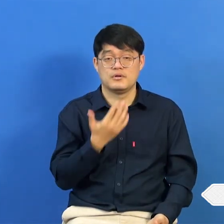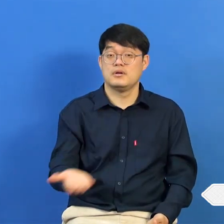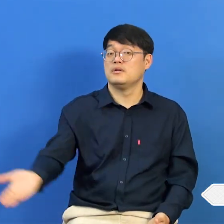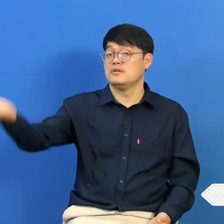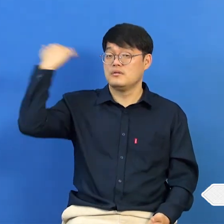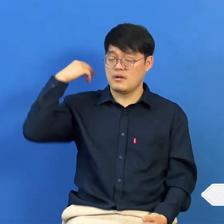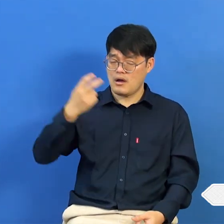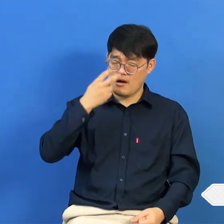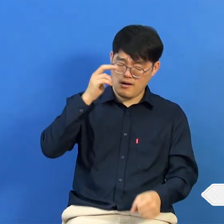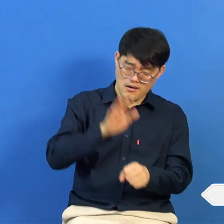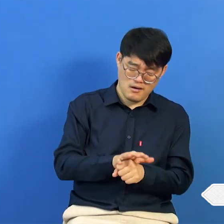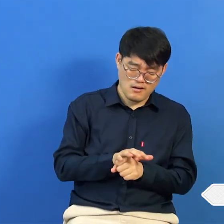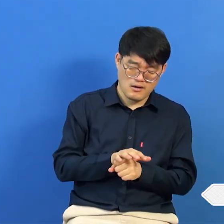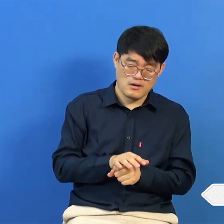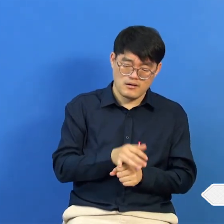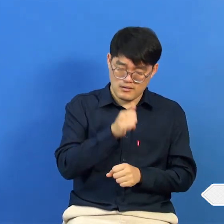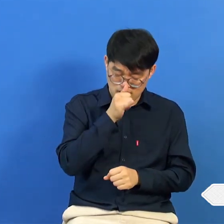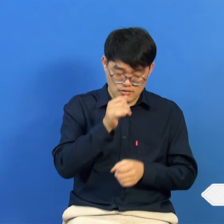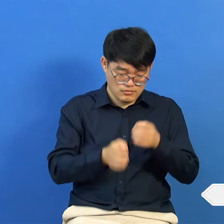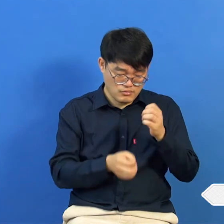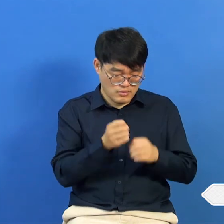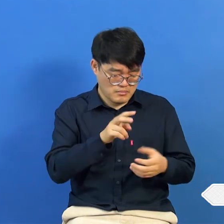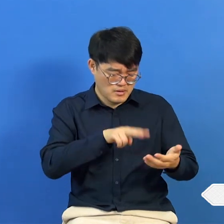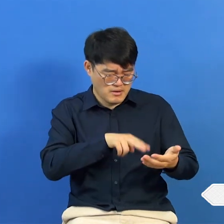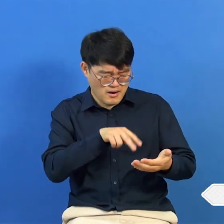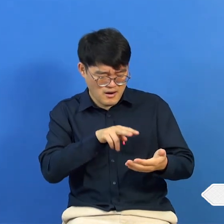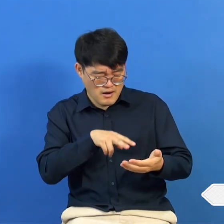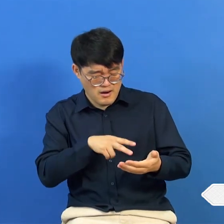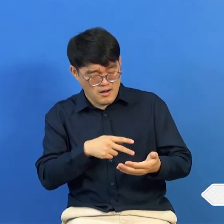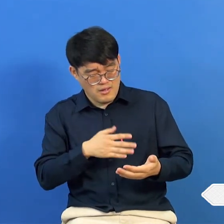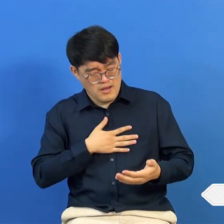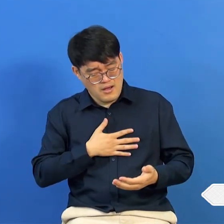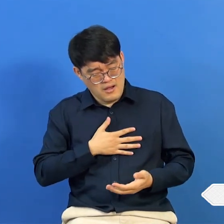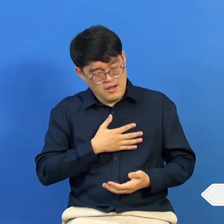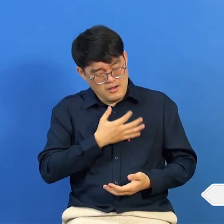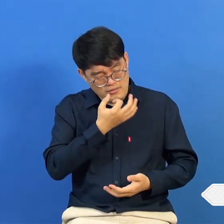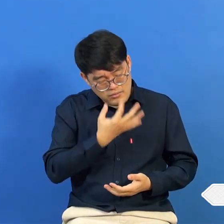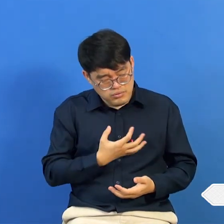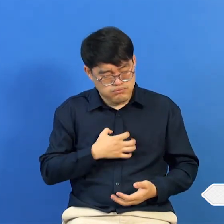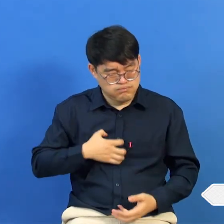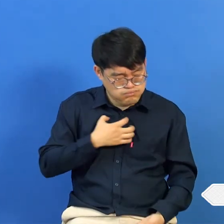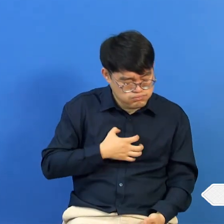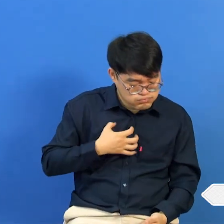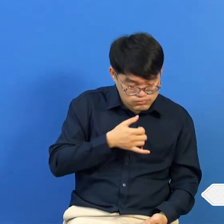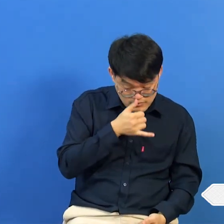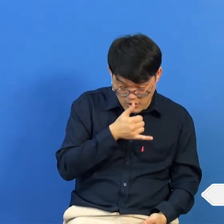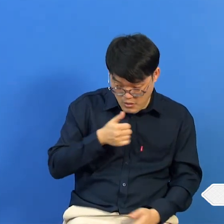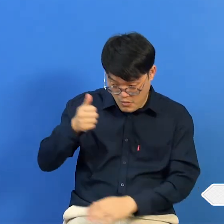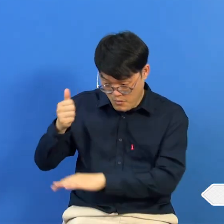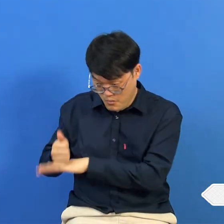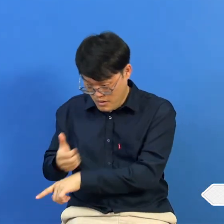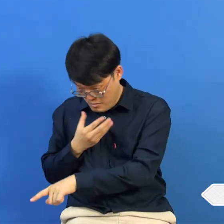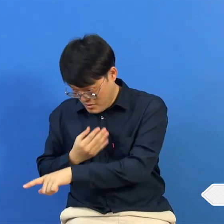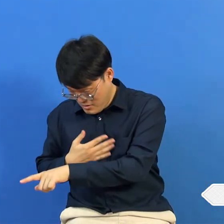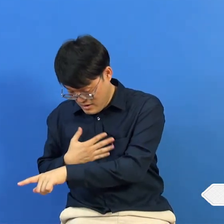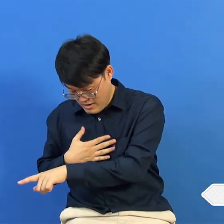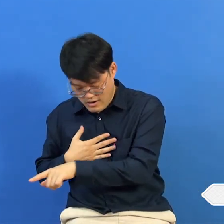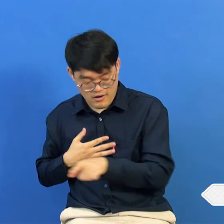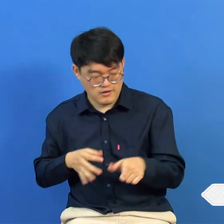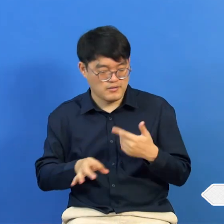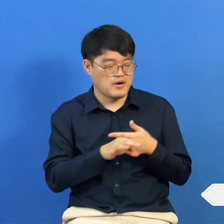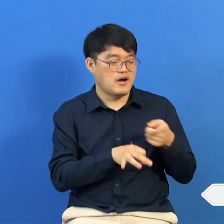억울하게 누명을 쓰면 소설인데도 그냥 내가 막 힘이 들었는데, 이제는 끝을 알고 나니까 그래, 이것도